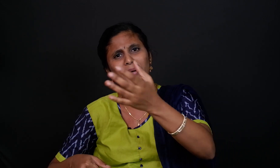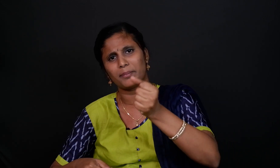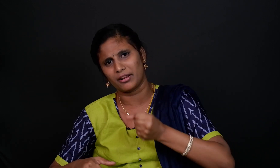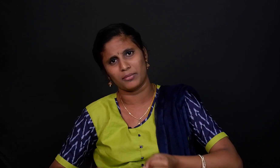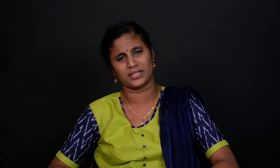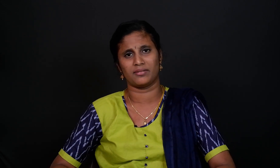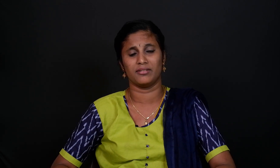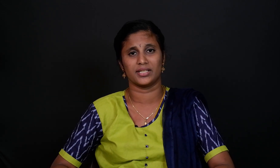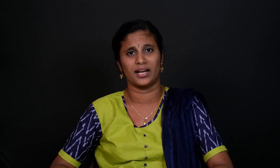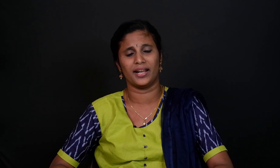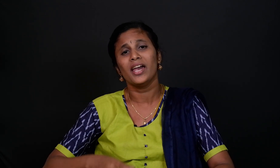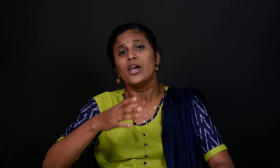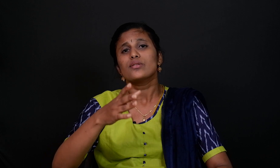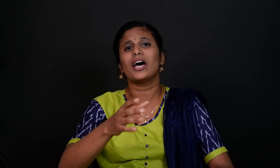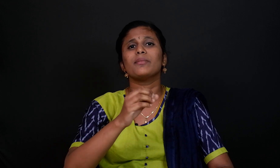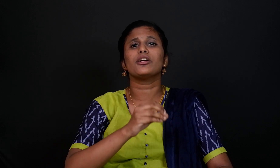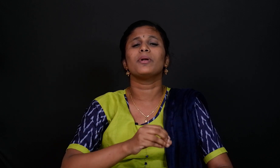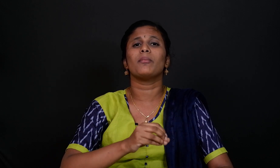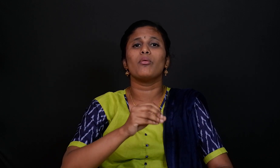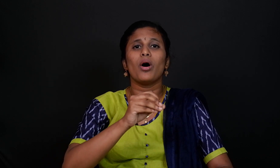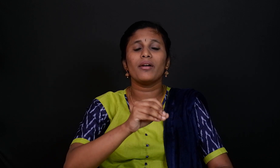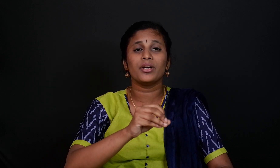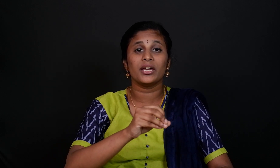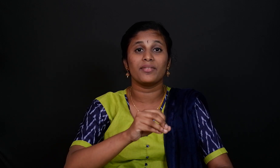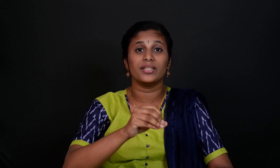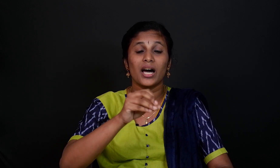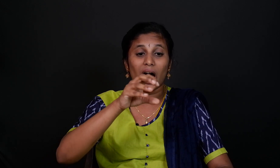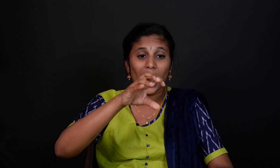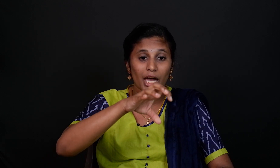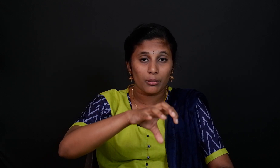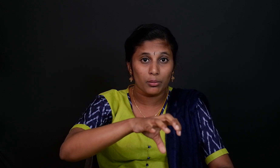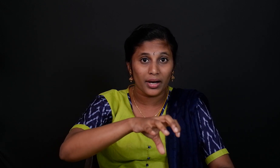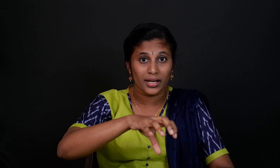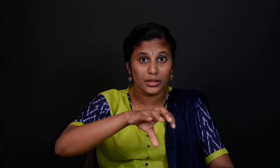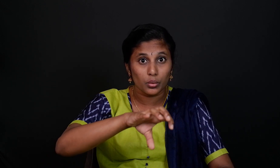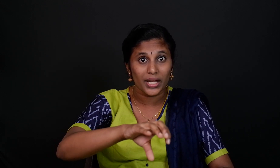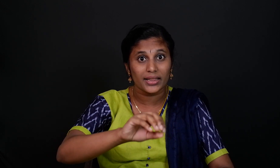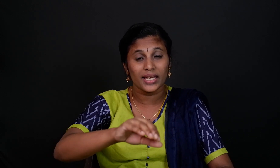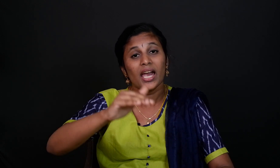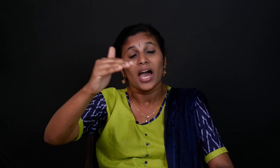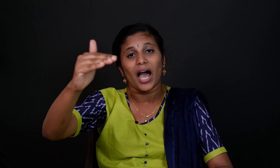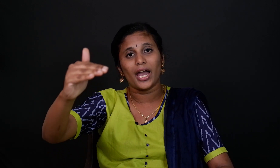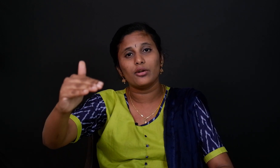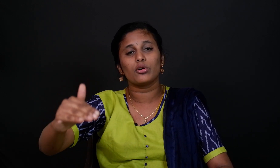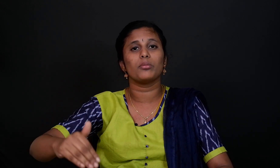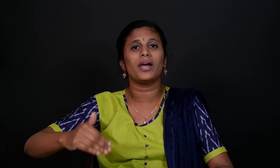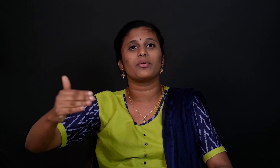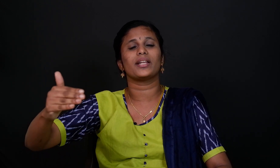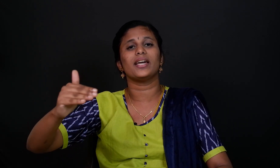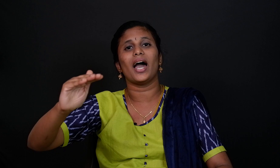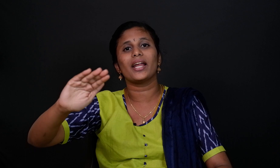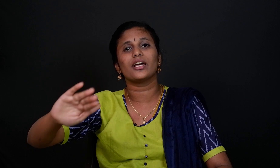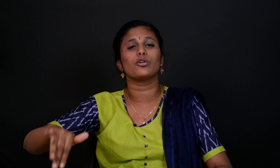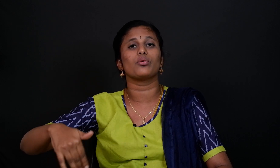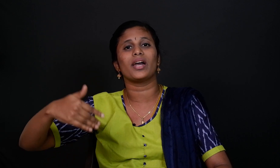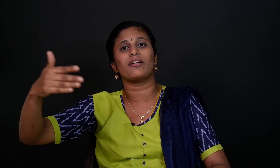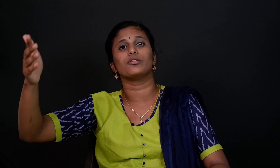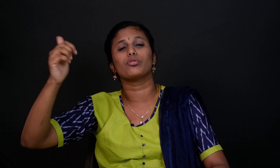ஒரு மிகப்பெரிய விமர்சனம் வந்து வச்சிருக்காரு. சோ அது மட்டும் இல்லாம ஓய்வூதியம் வந்து 1000 ரூபாயில இருந்து உயர்த்தி 500 ரூபாய் உயர்த்தி 1500 ரூபாயா வந்து